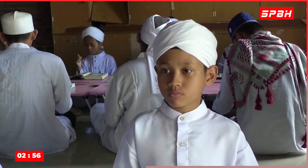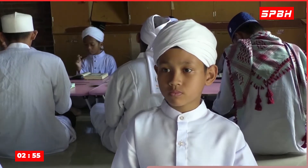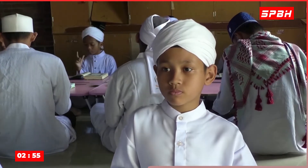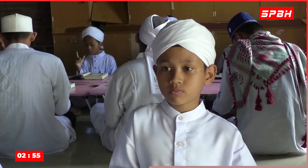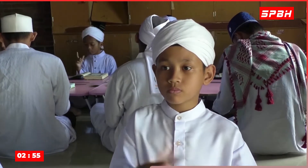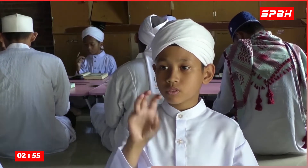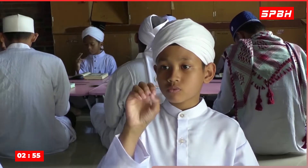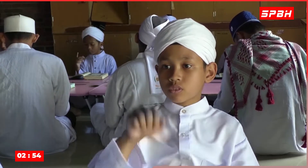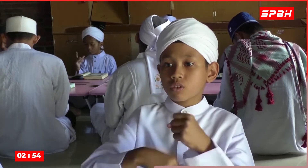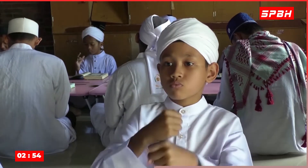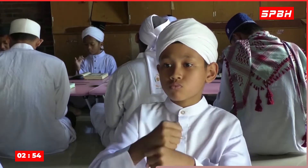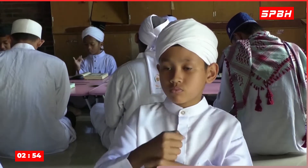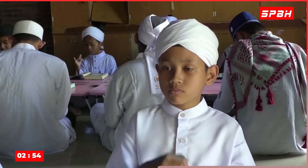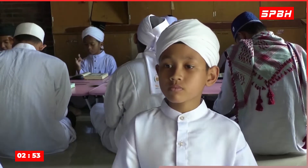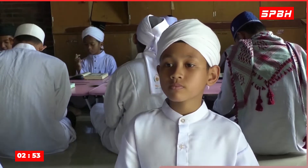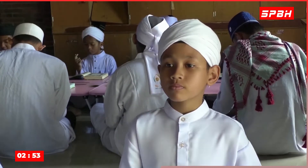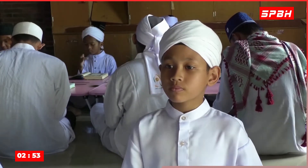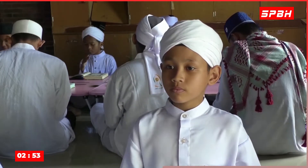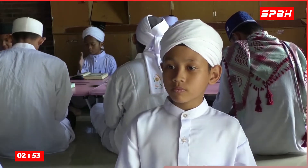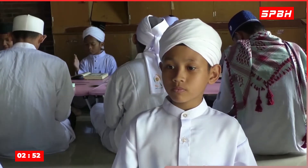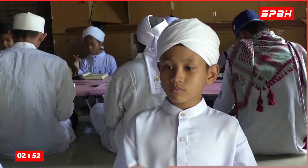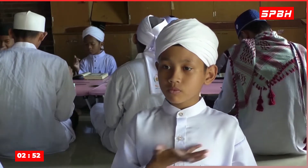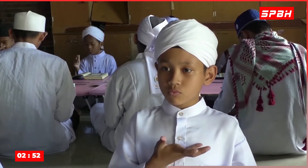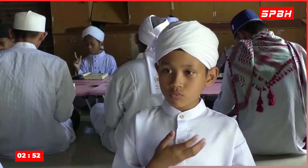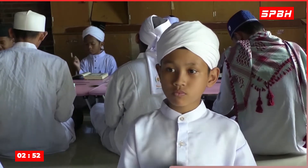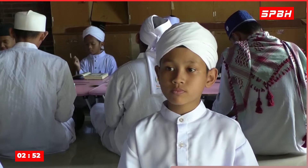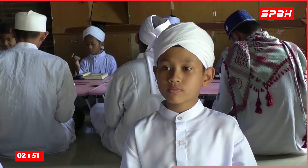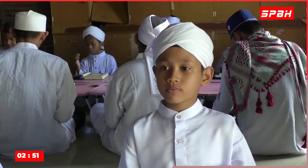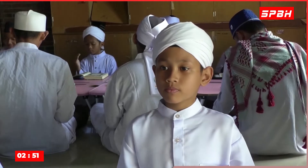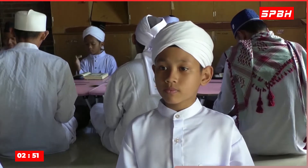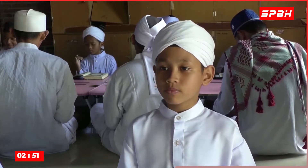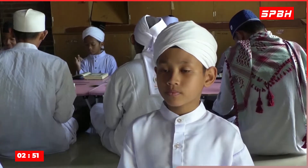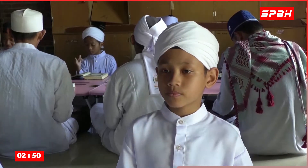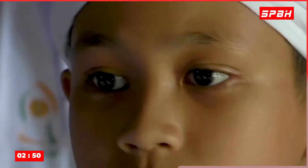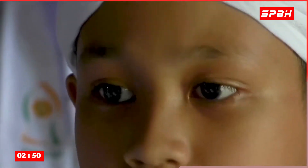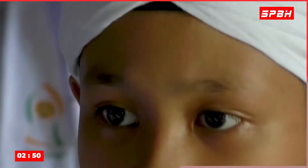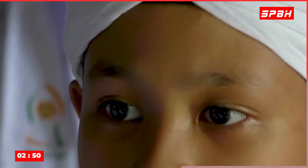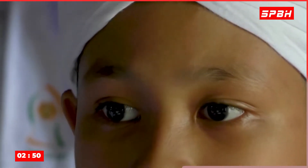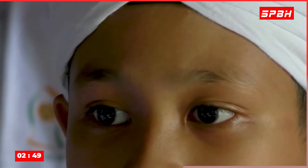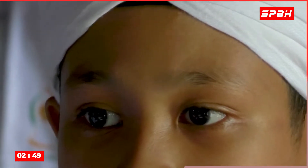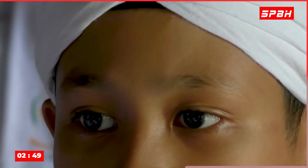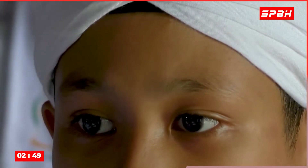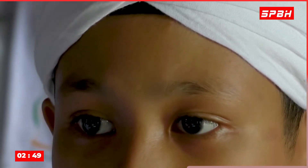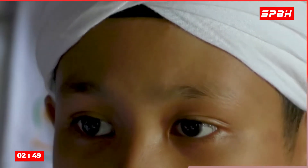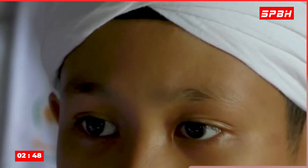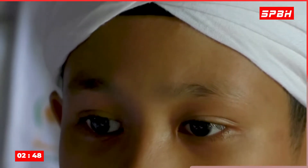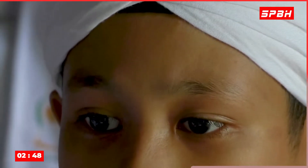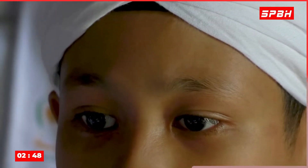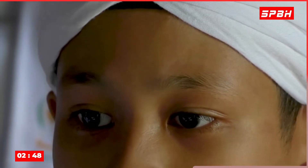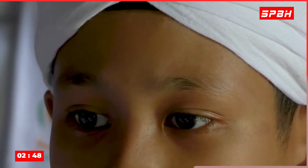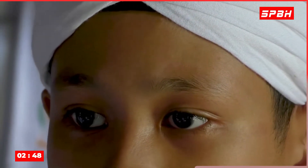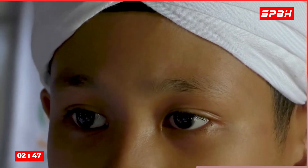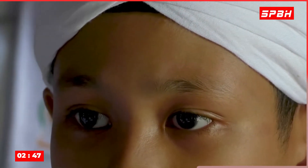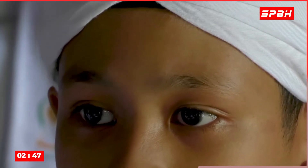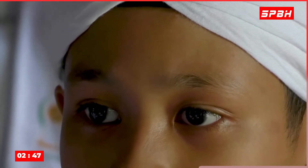Những học sinh khiếm thính ở Indonesia từng không thể tiếp cận giáo dục tôn giáo cơ bản như đọc và trích dẫn thánh kinh, giờ đây có thể ghi nhớ và học